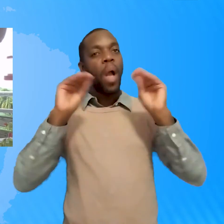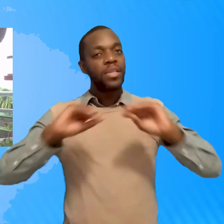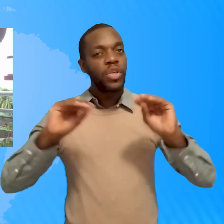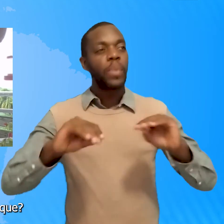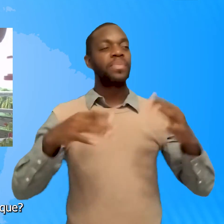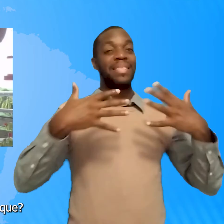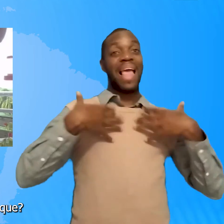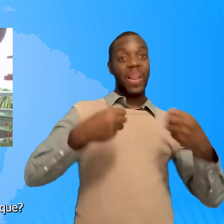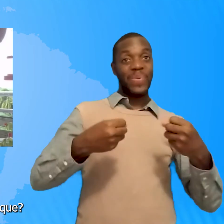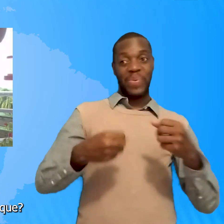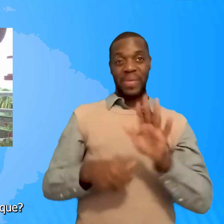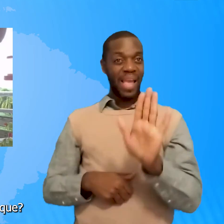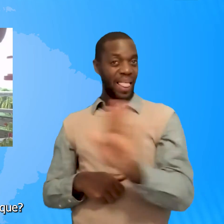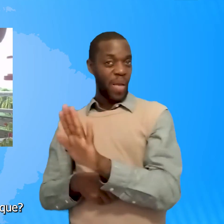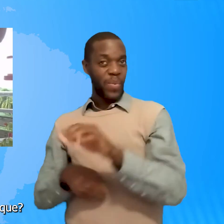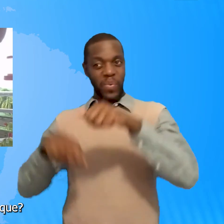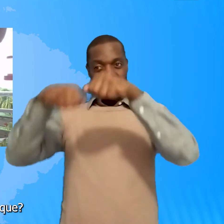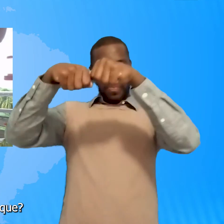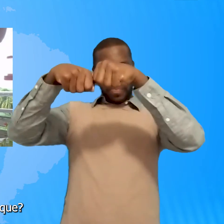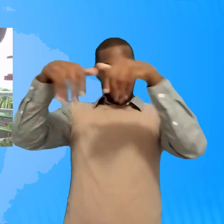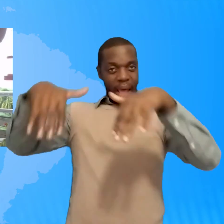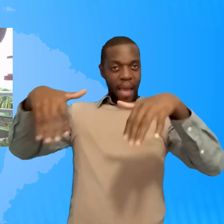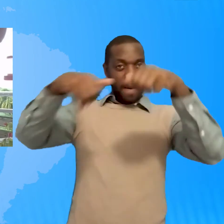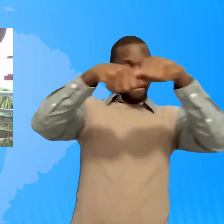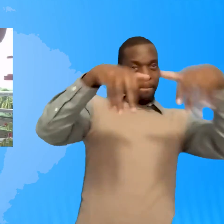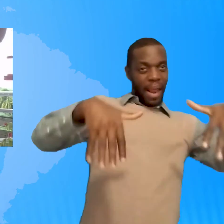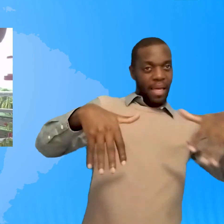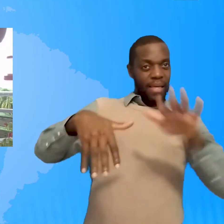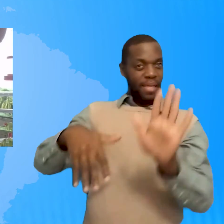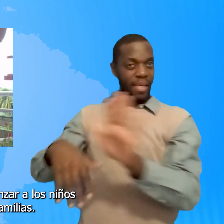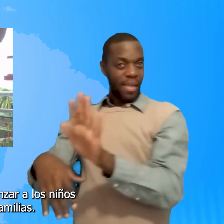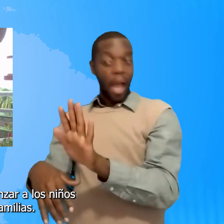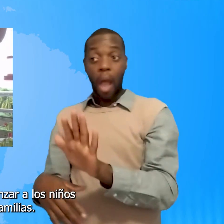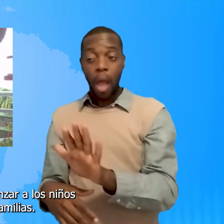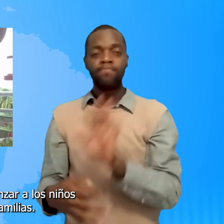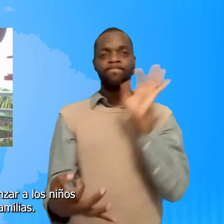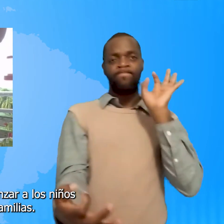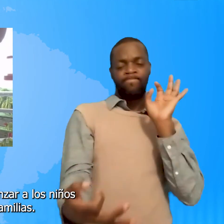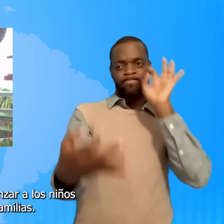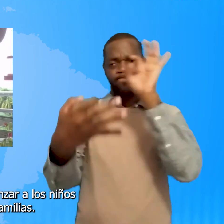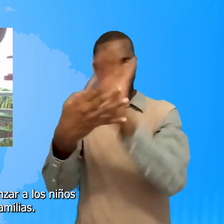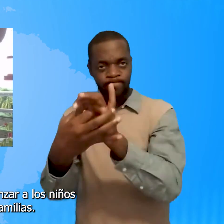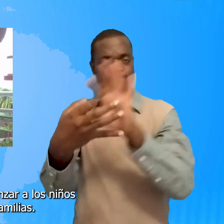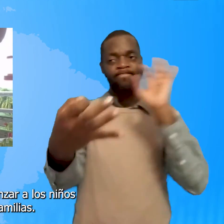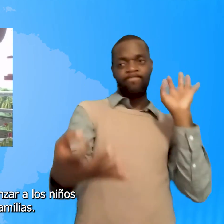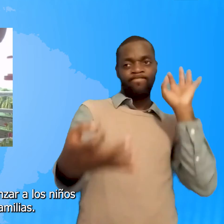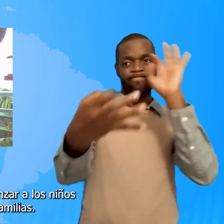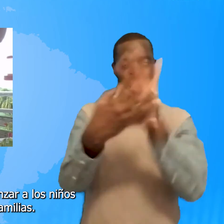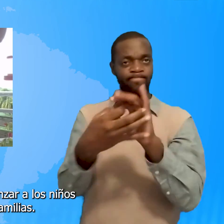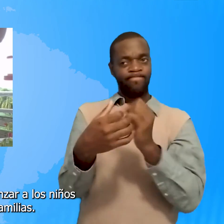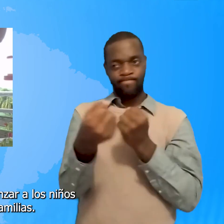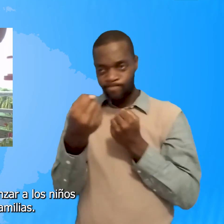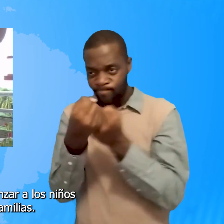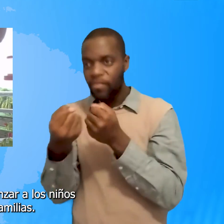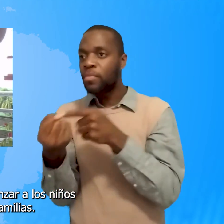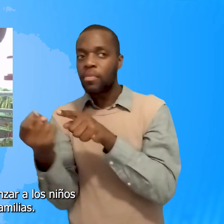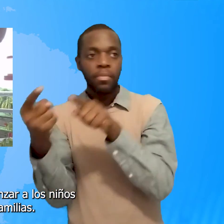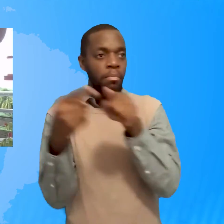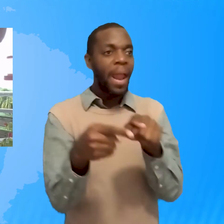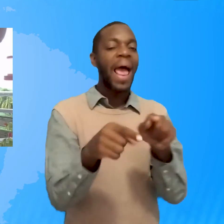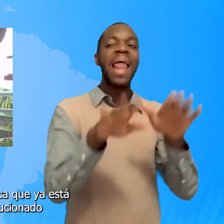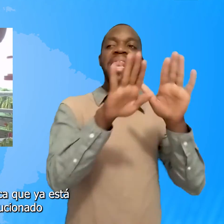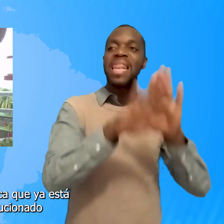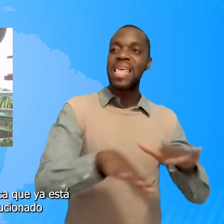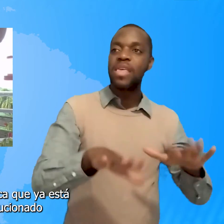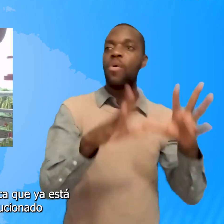países para que se puedan alcanzar a los niños y sus